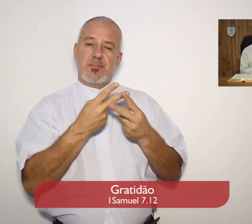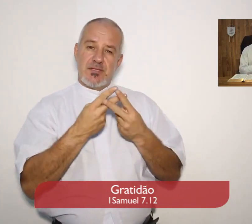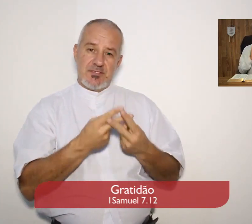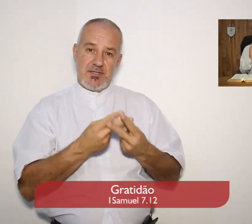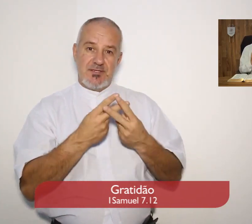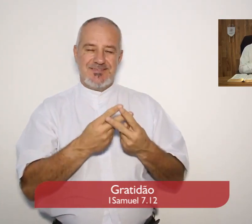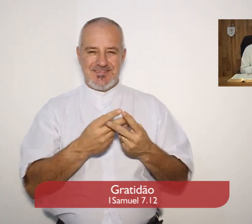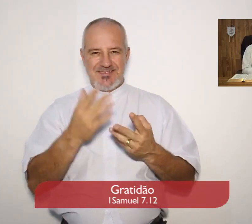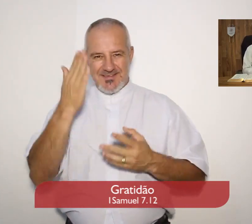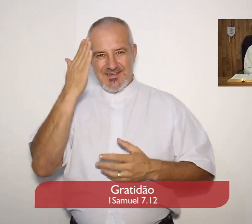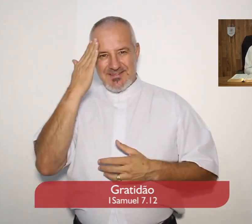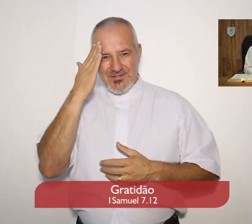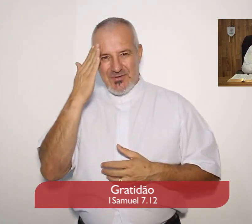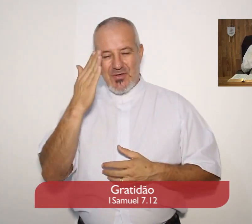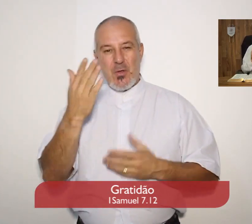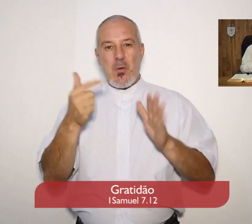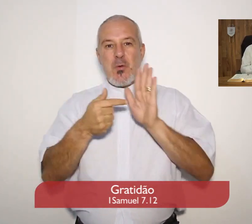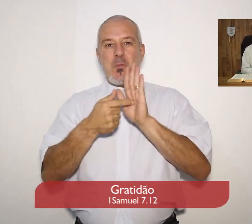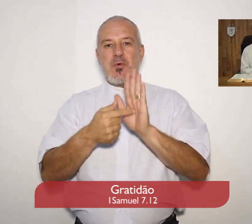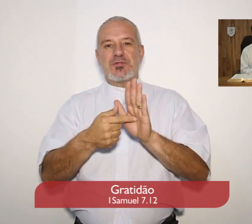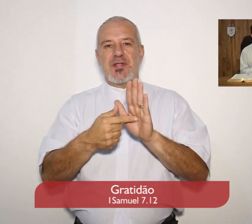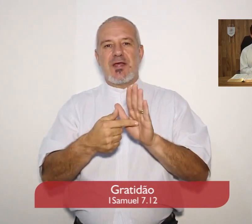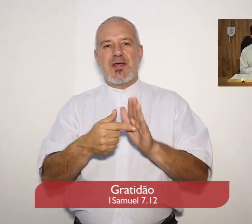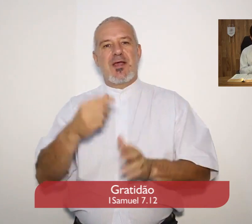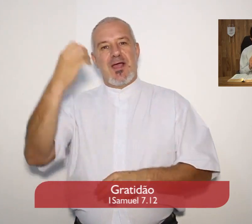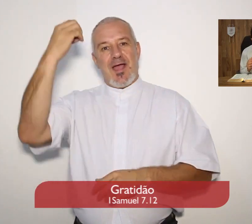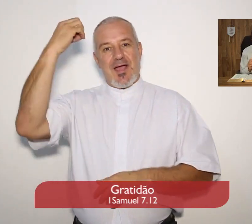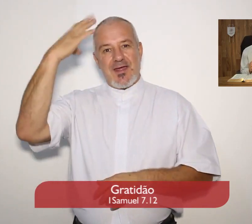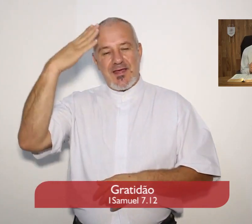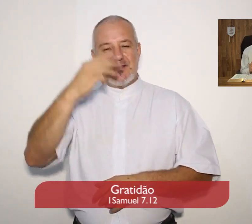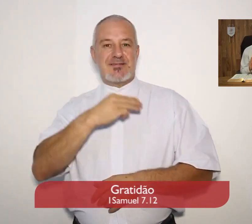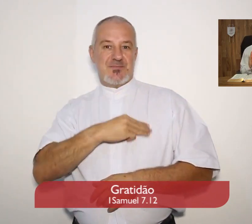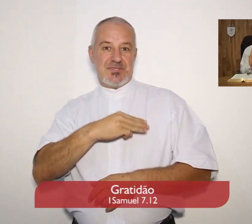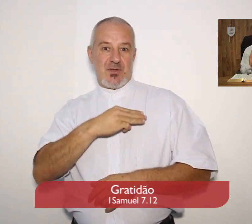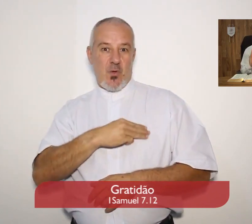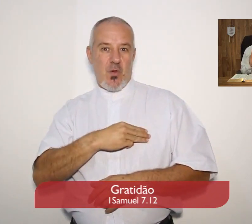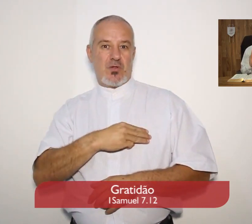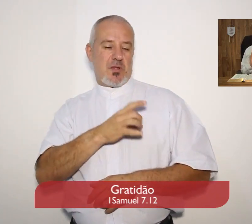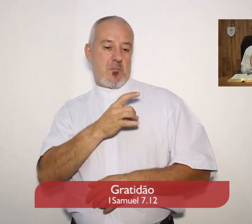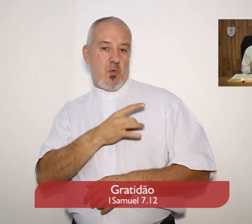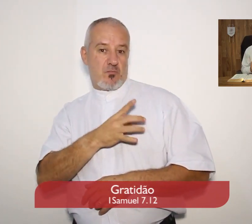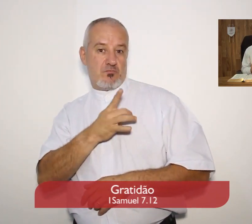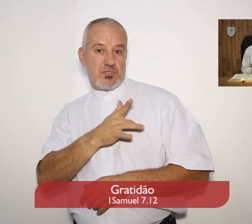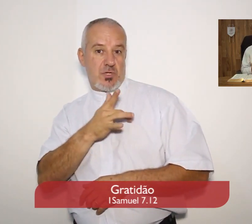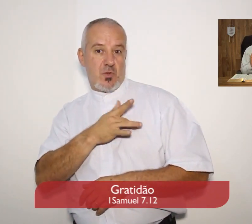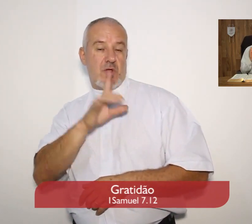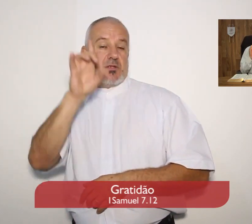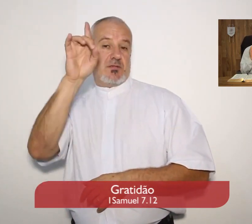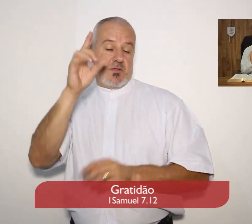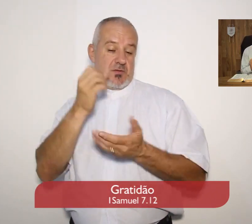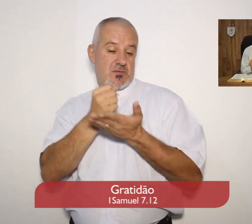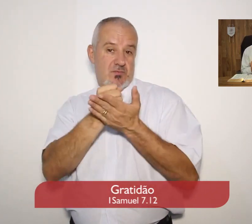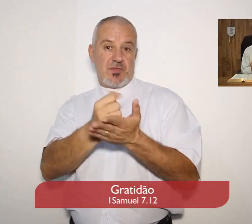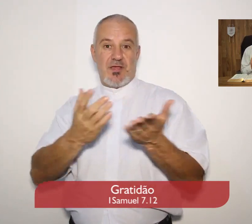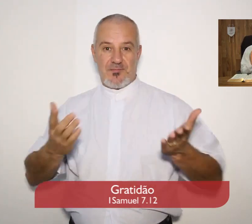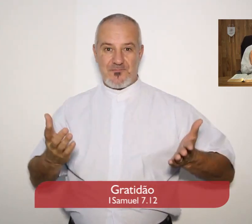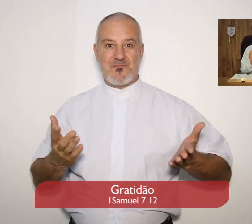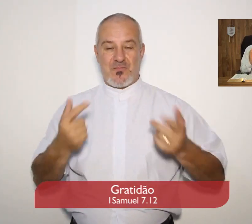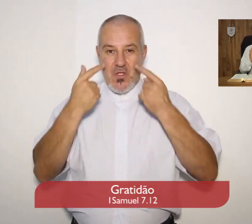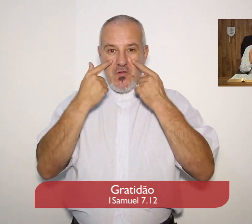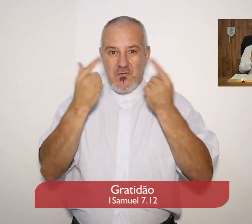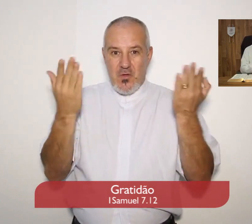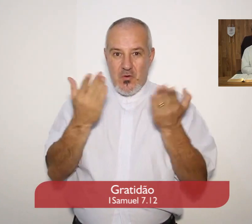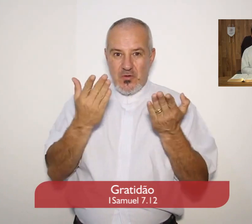misericórdia. Eu quero destacar como primeiro ponto nesse estudo a necessidade de